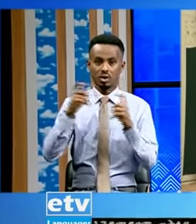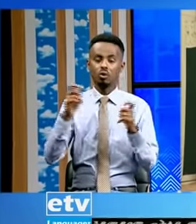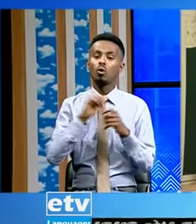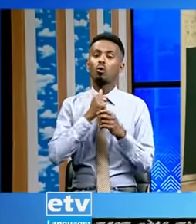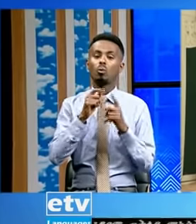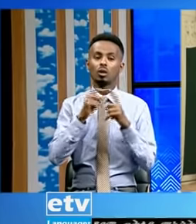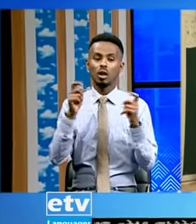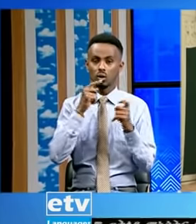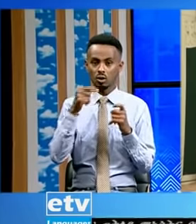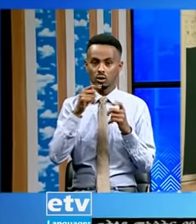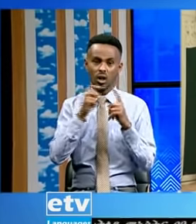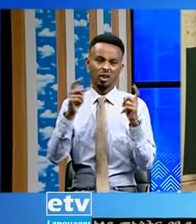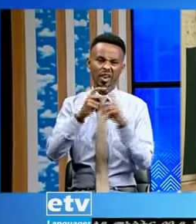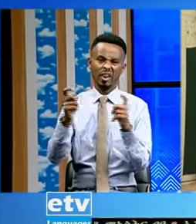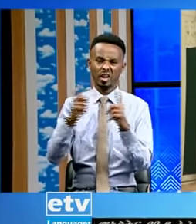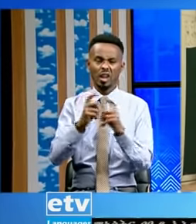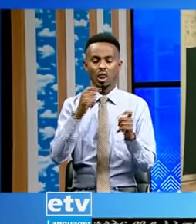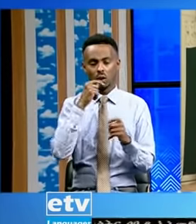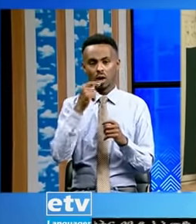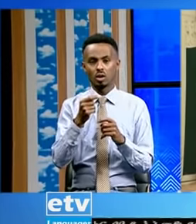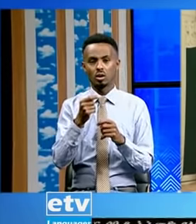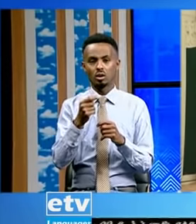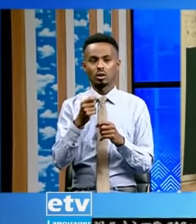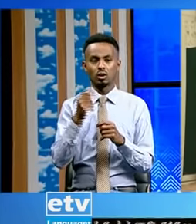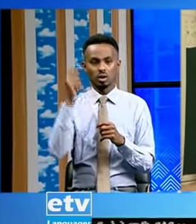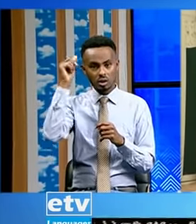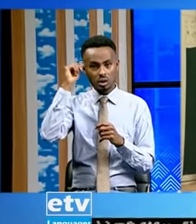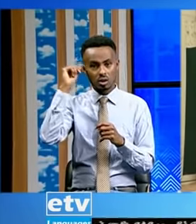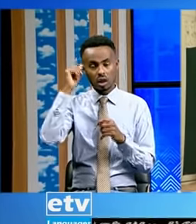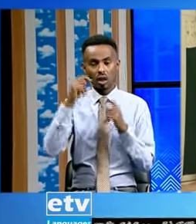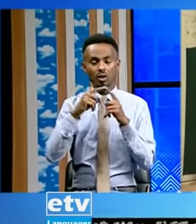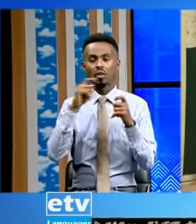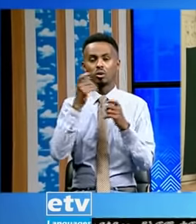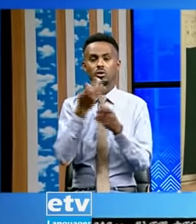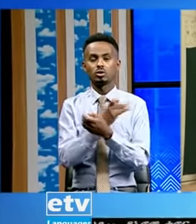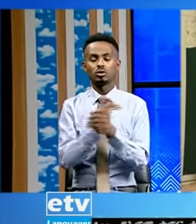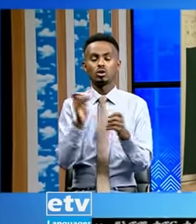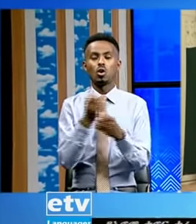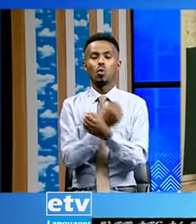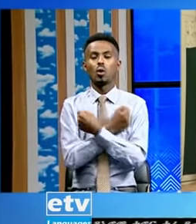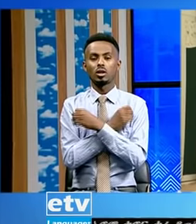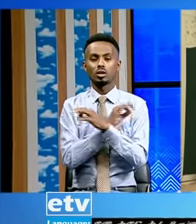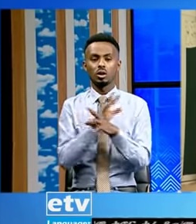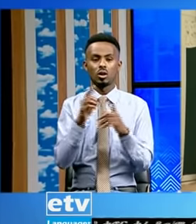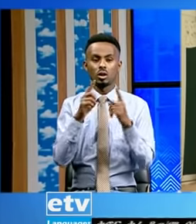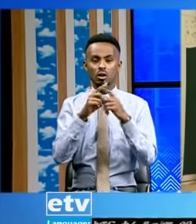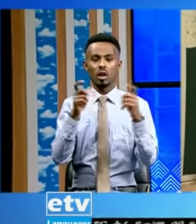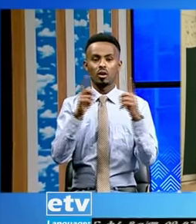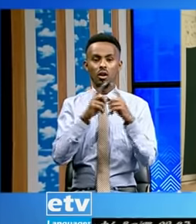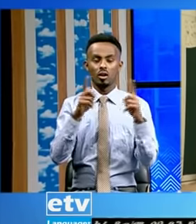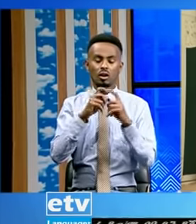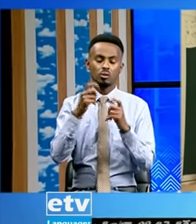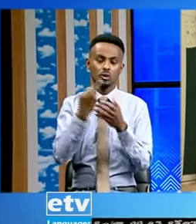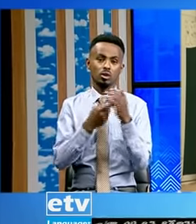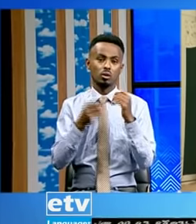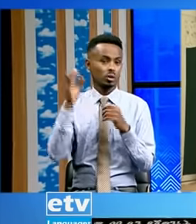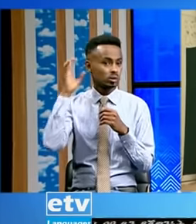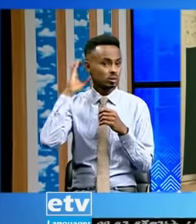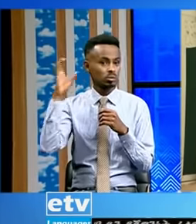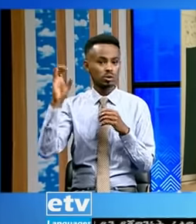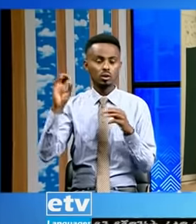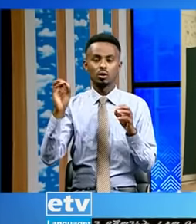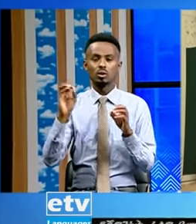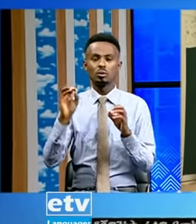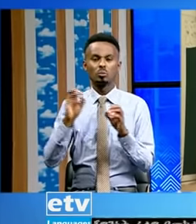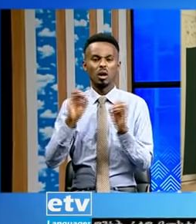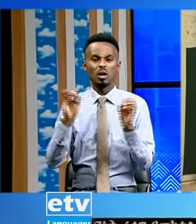ኦሮሞ ጠላት ነው ጠላት ነው ጠላት ነው ጠላት ነው ኤርትራ ጠላት ነው እንጂ ወዳድ እንደሌለው ጠላት ብቻ ነው የሚያሰሙት።